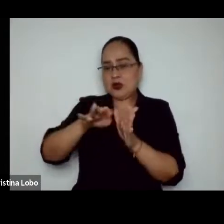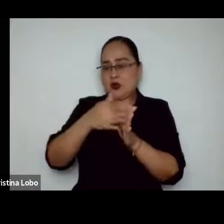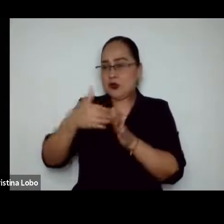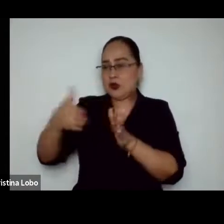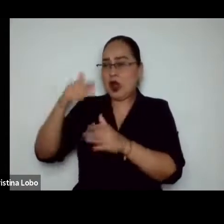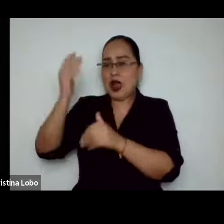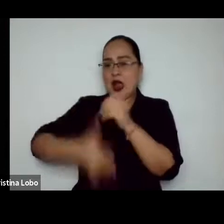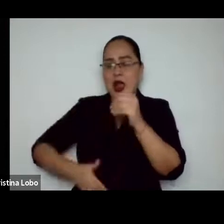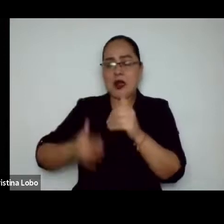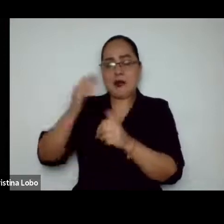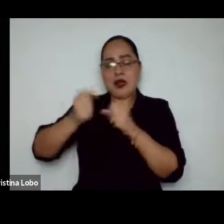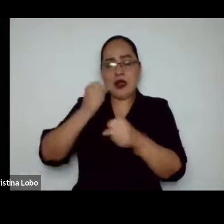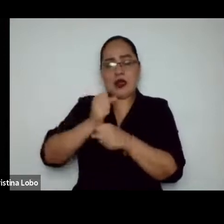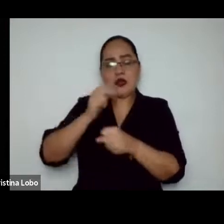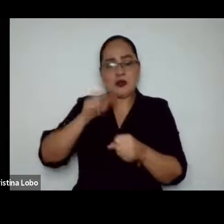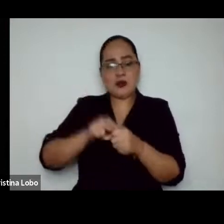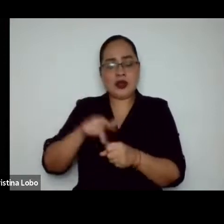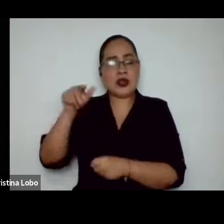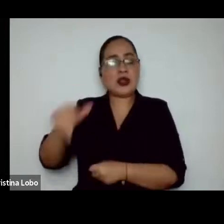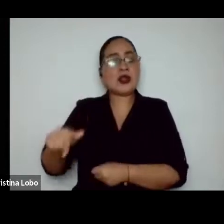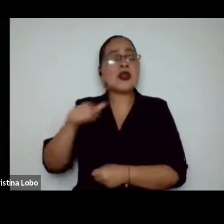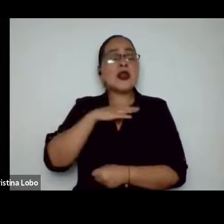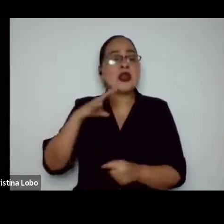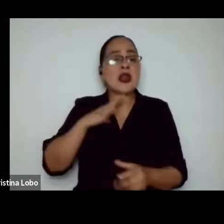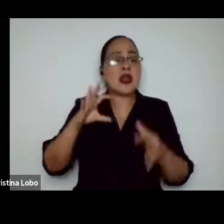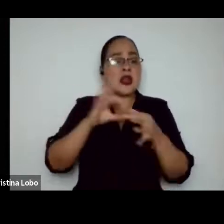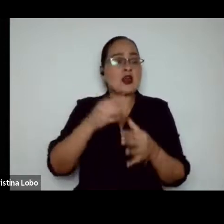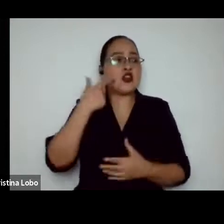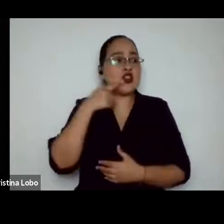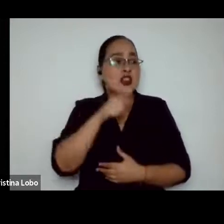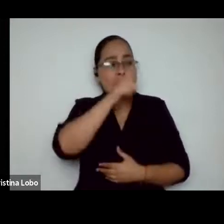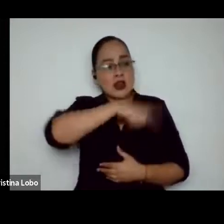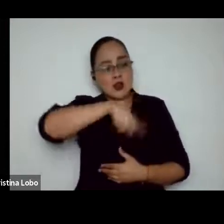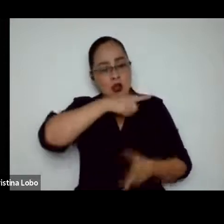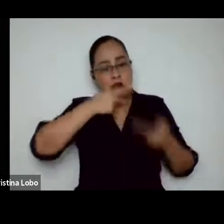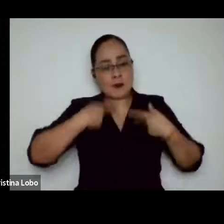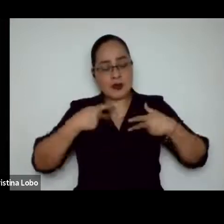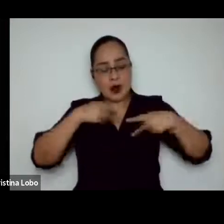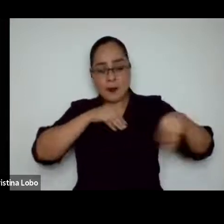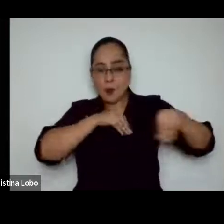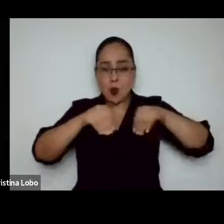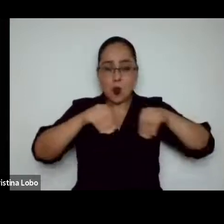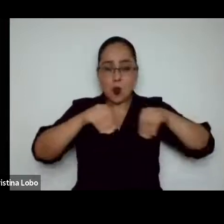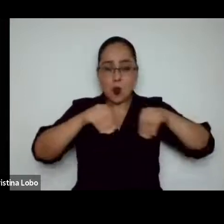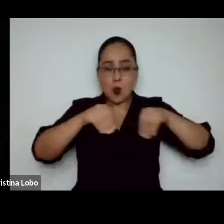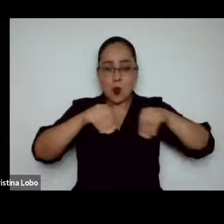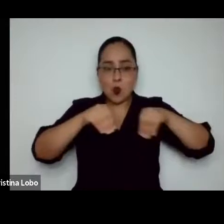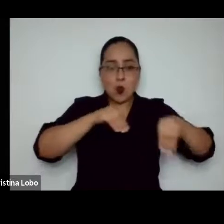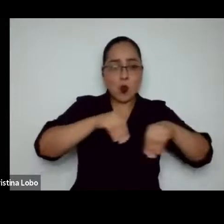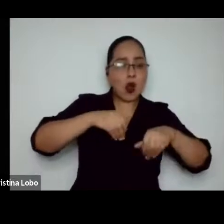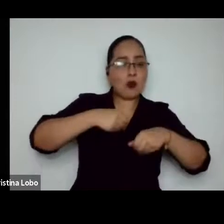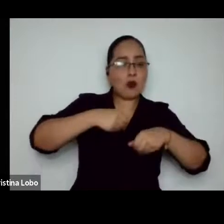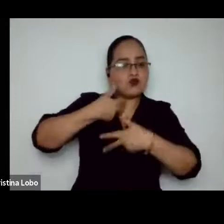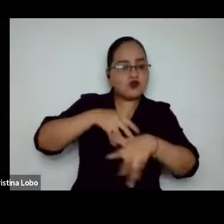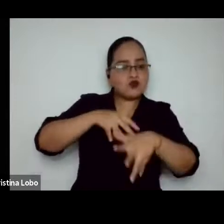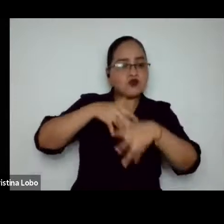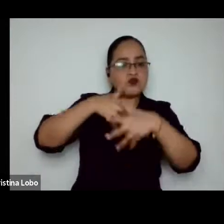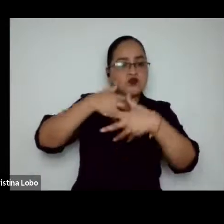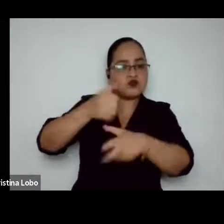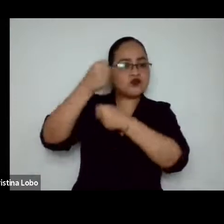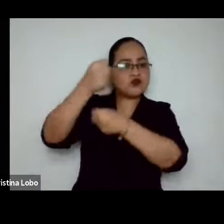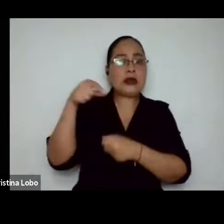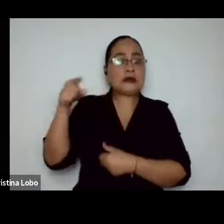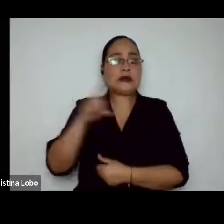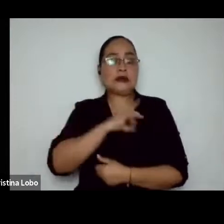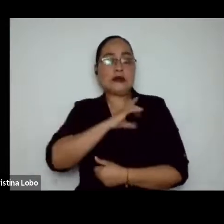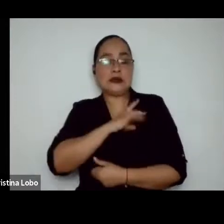teme a la movilización de masas y le teme a la participación democrática. Entonces, ser conscientes, digamos, ¿no? Entender que cuando